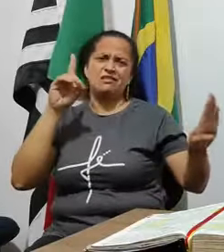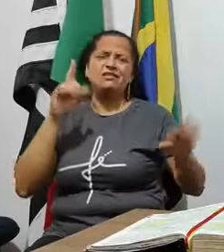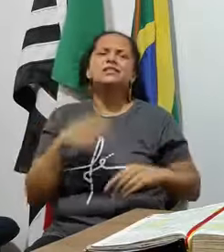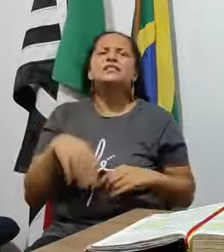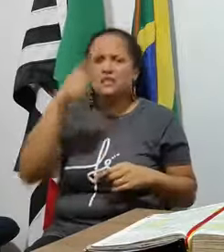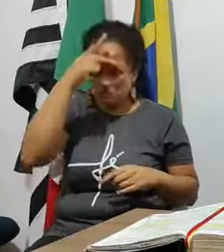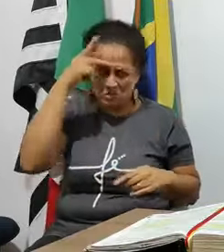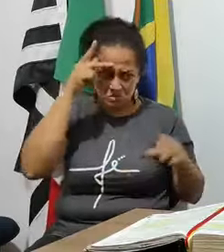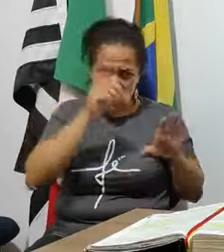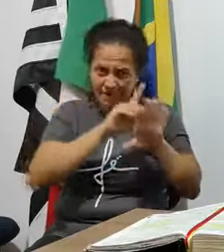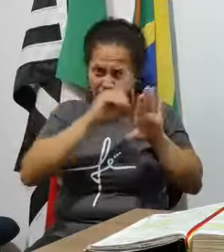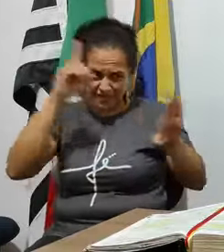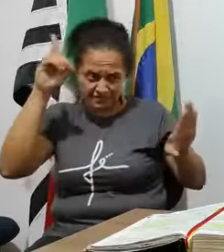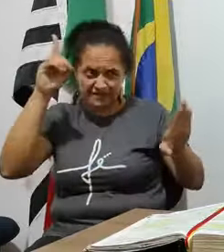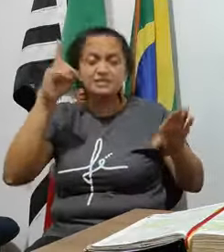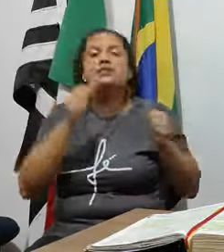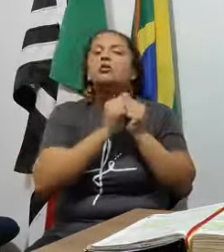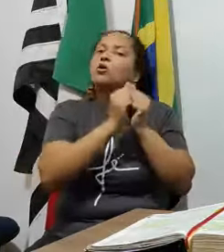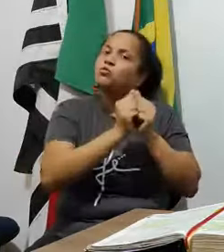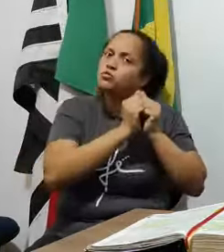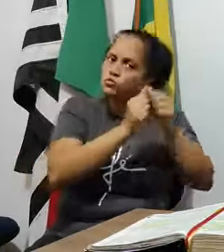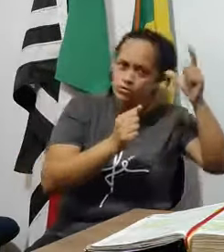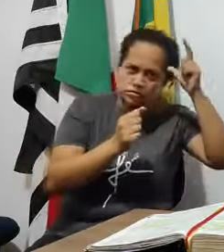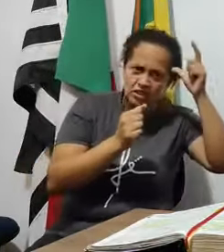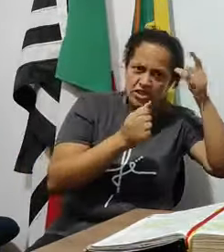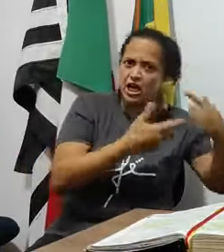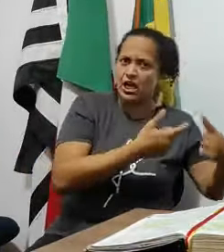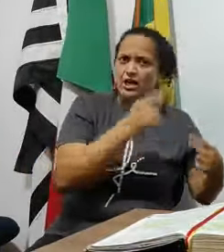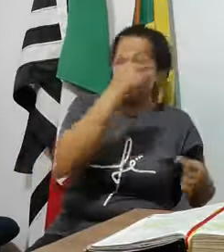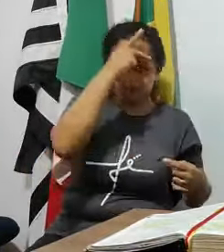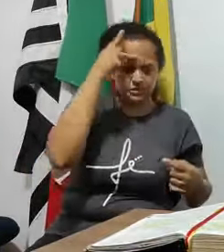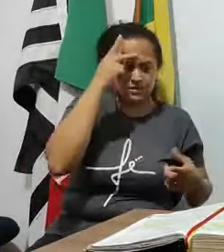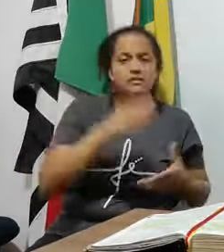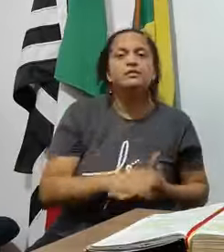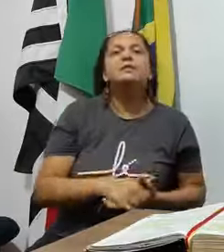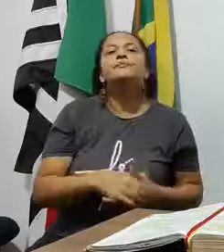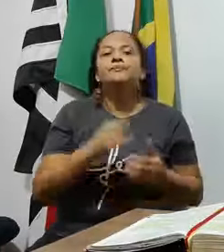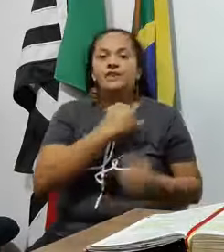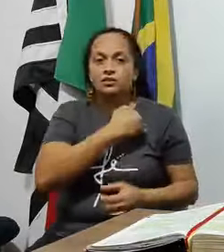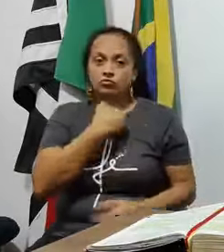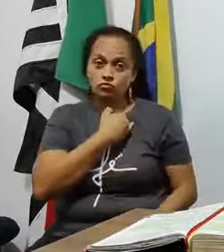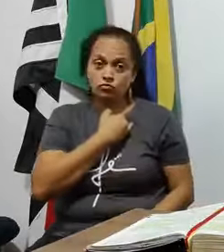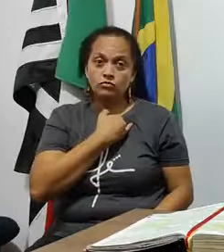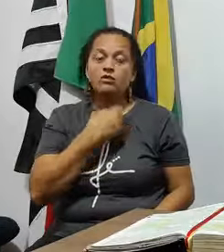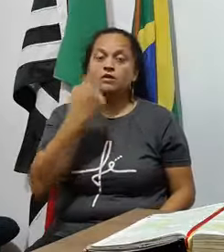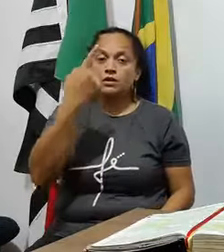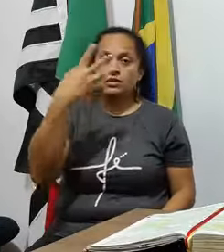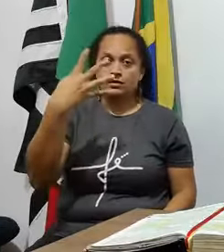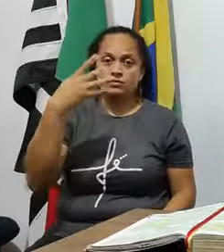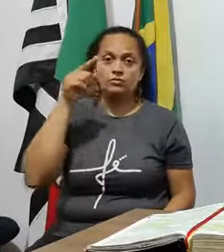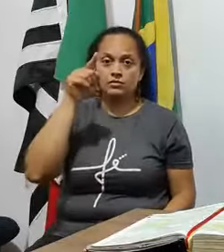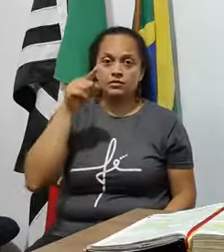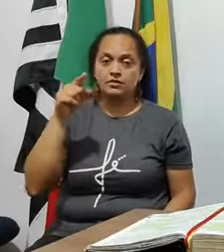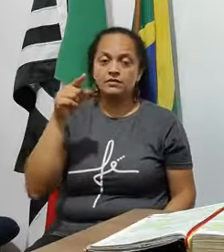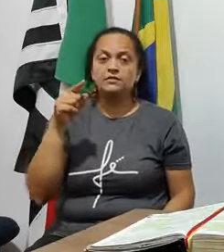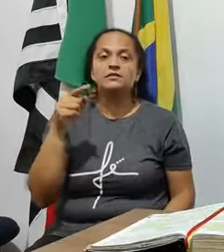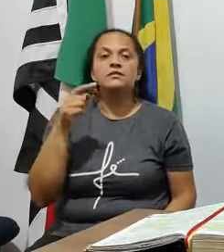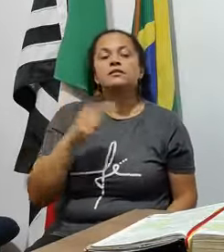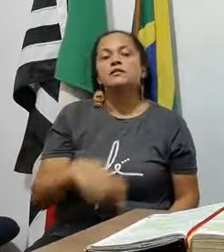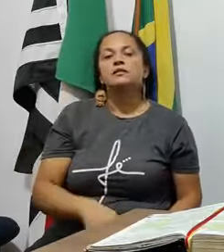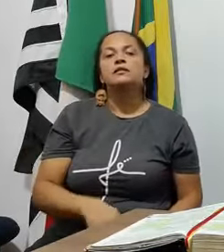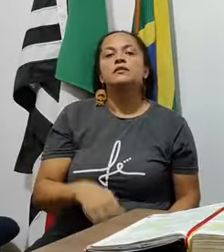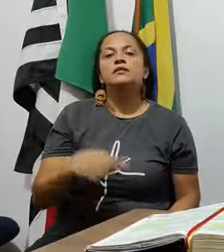o Senhor Jesus diz em João 14:30, Satanás é o príncipe deste mundo. João